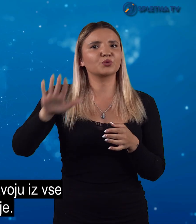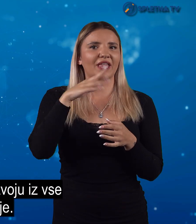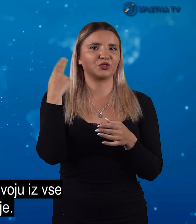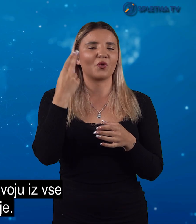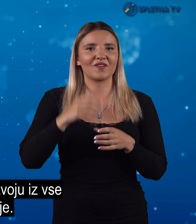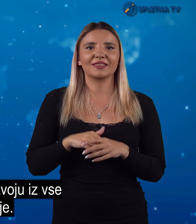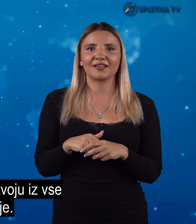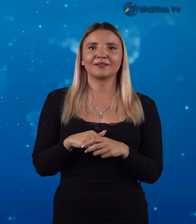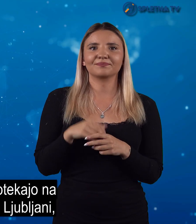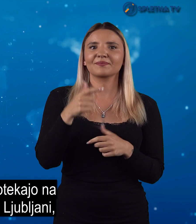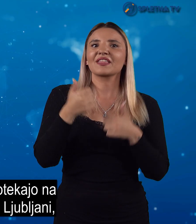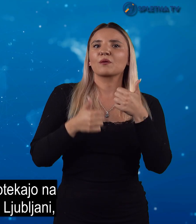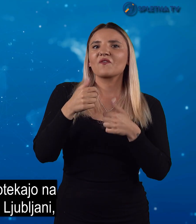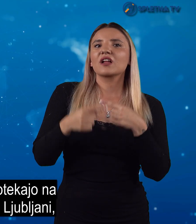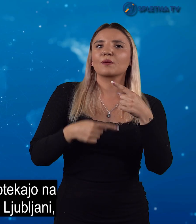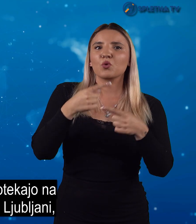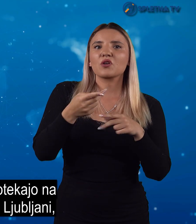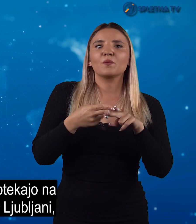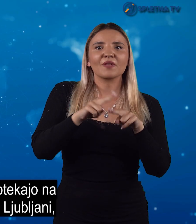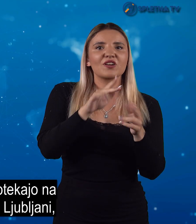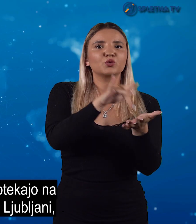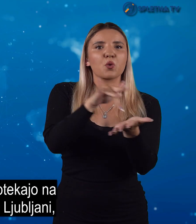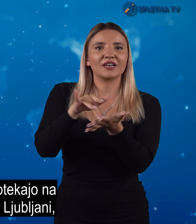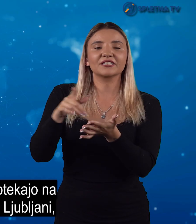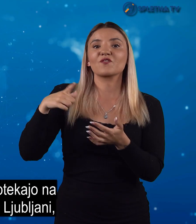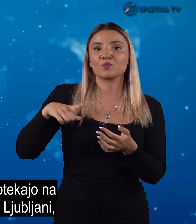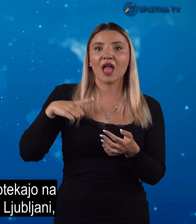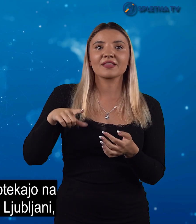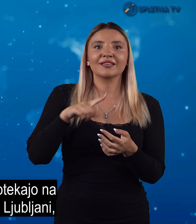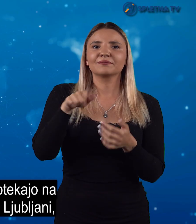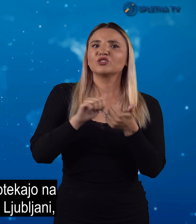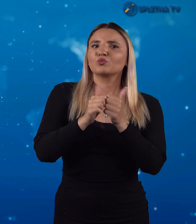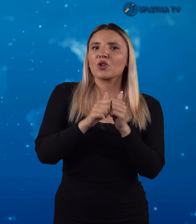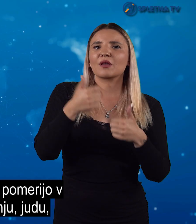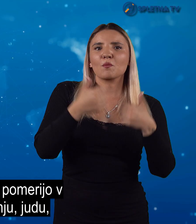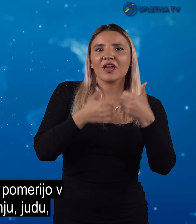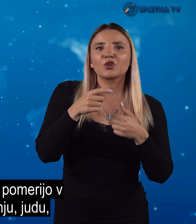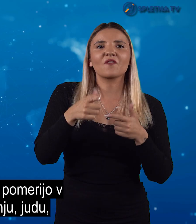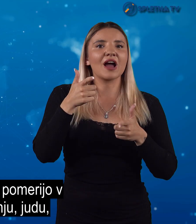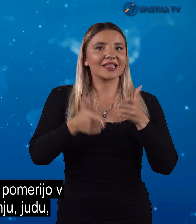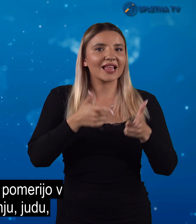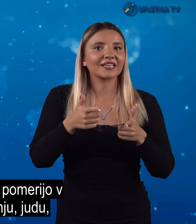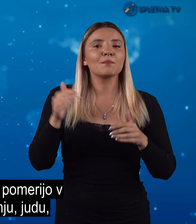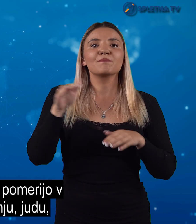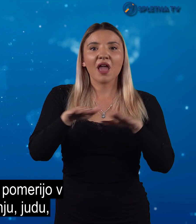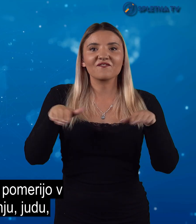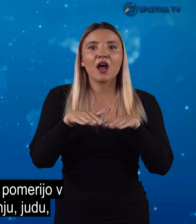Slovenije. Tekmovanja potekajo na več lokacijah v Ljubljani, kjer se športniki pomerijo v atletiki,